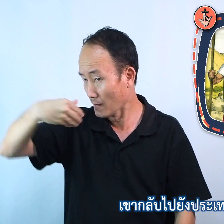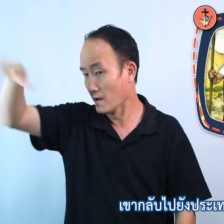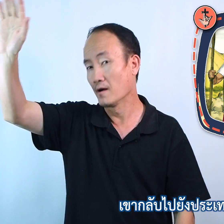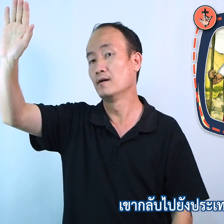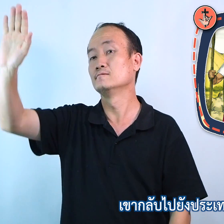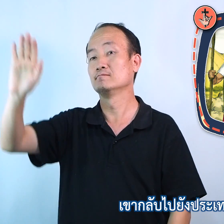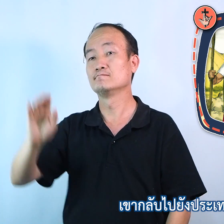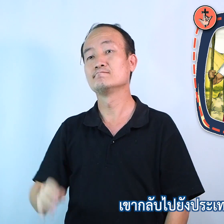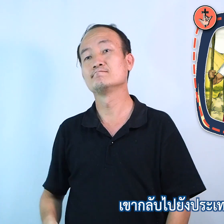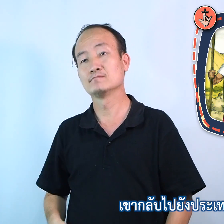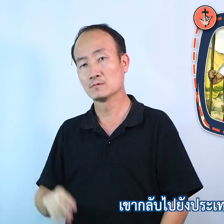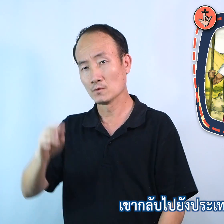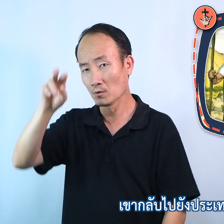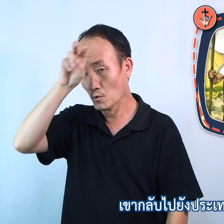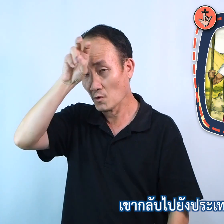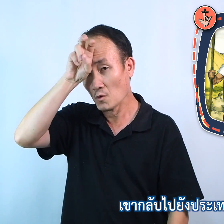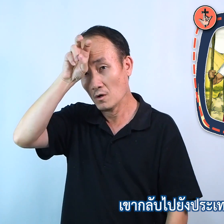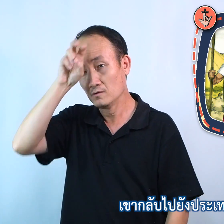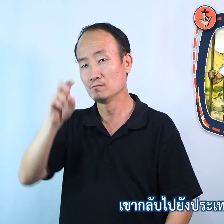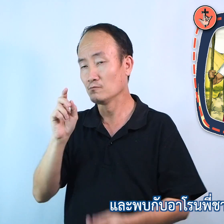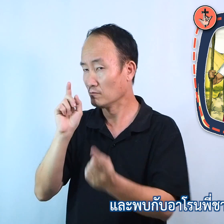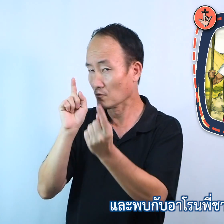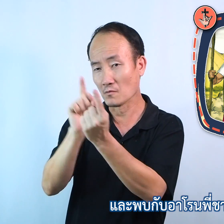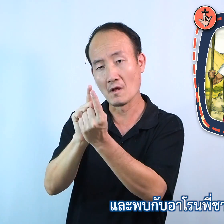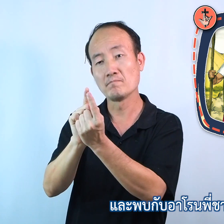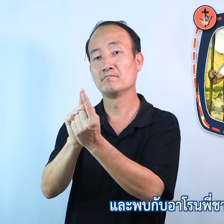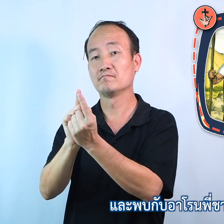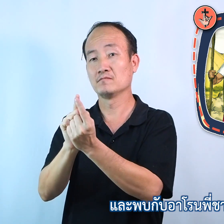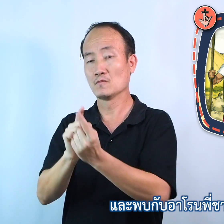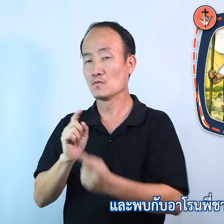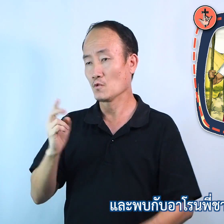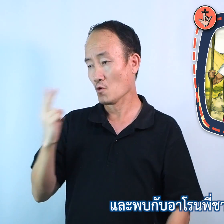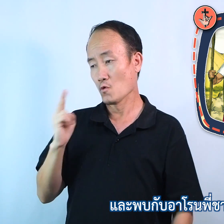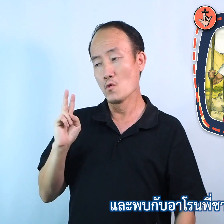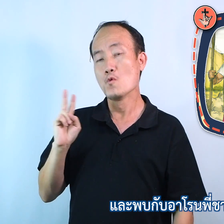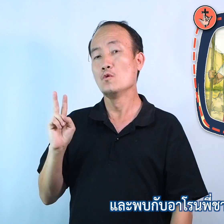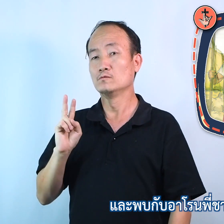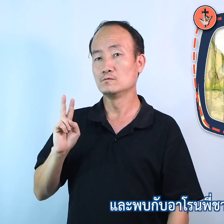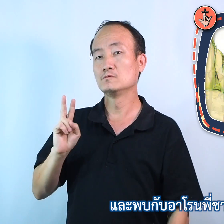เขากลับไปยังประเทศอียิปต์และพบกับอาโรนพี่ชายของเขา